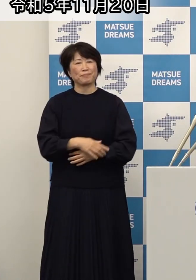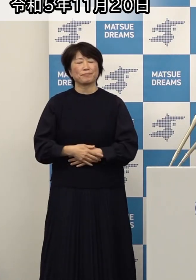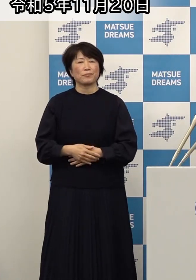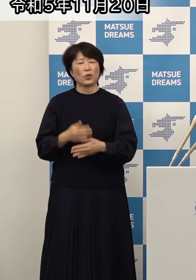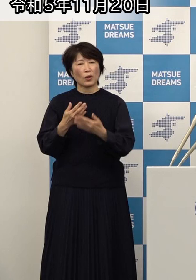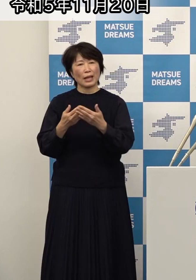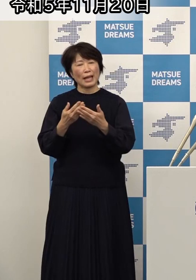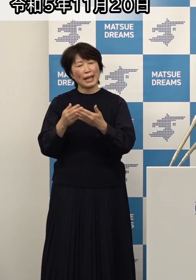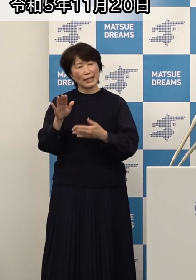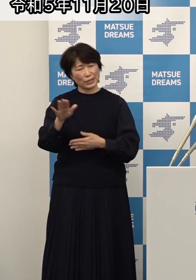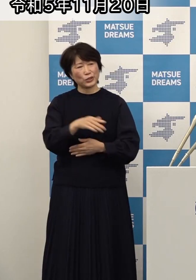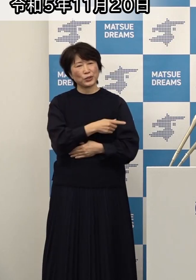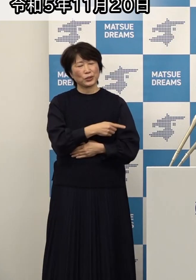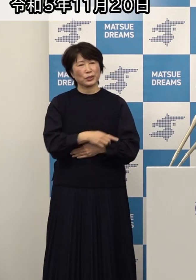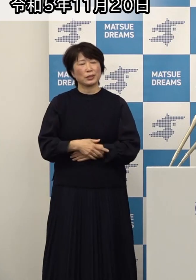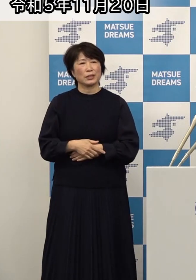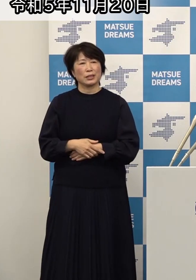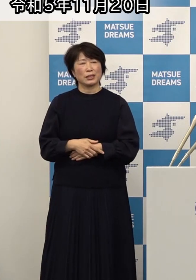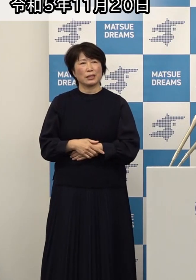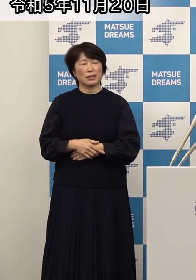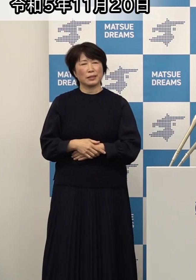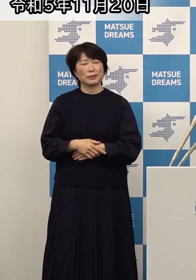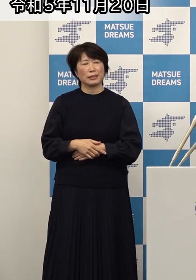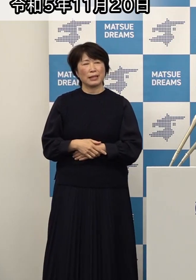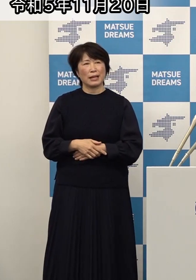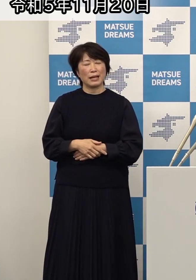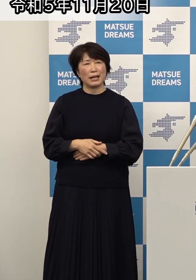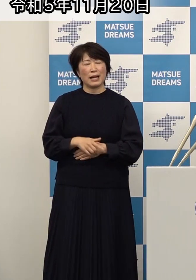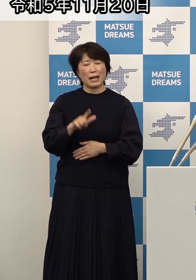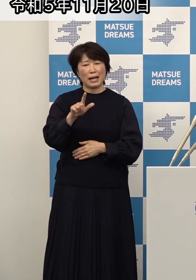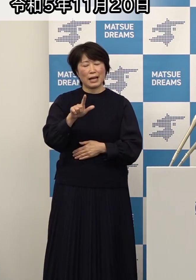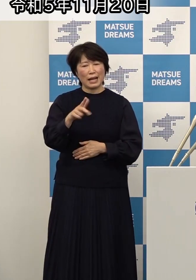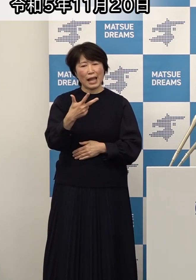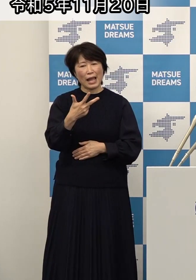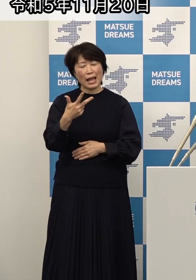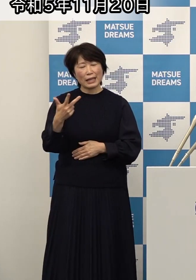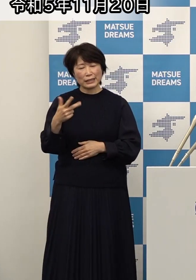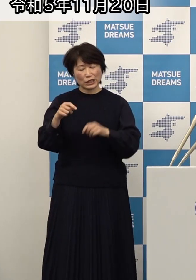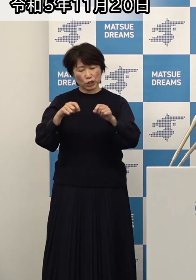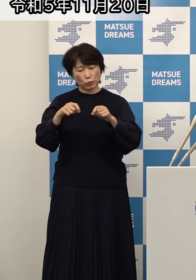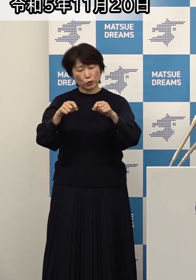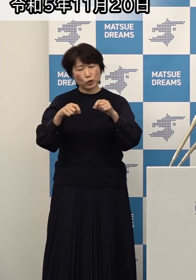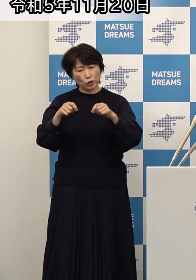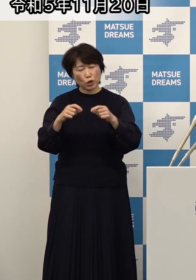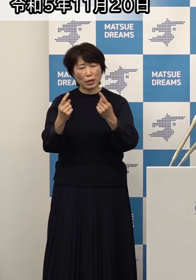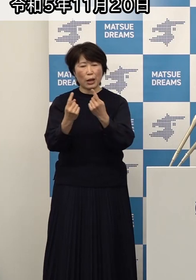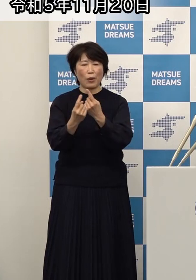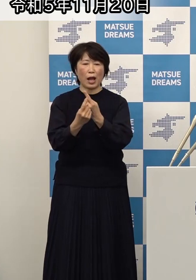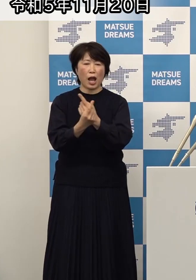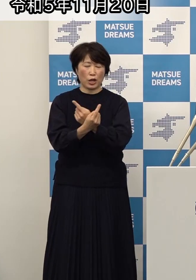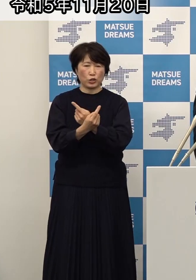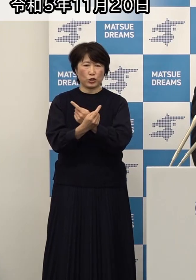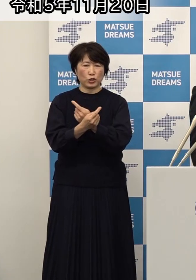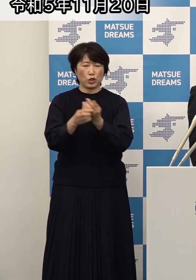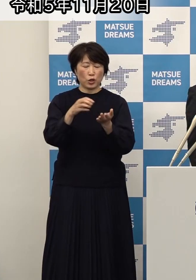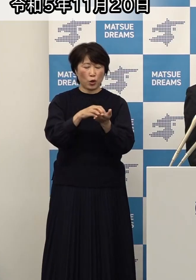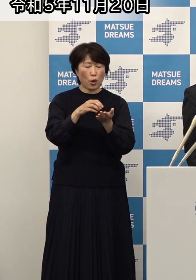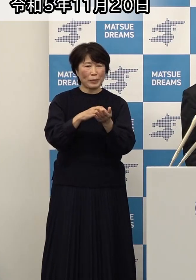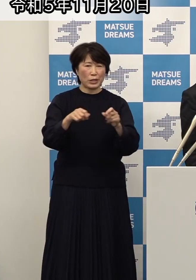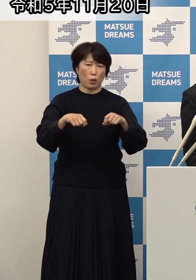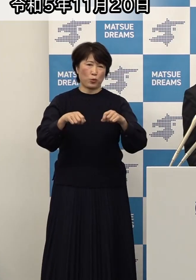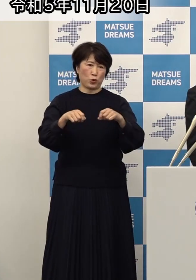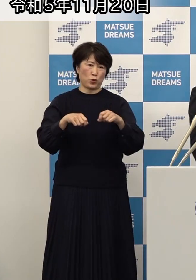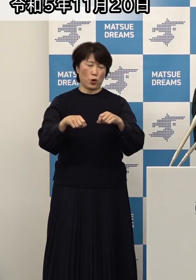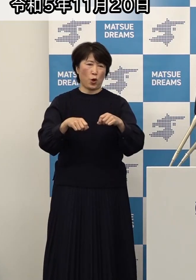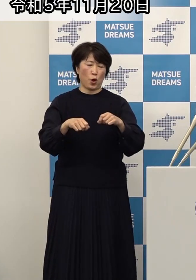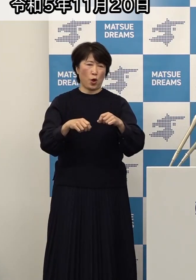かねてよりですね、レジ袋の代わりに用いておりますレジゴミ袋、スーパーに買い物に行